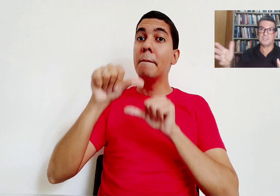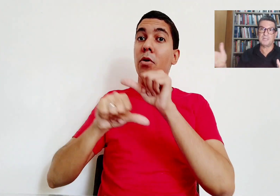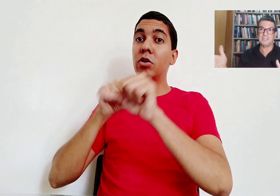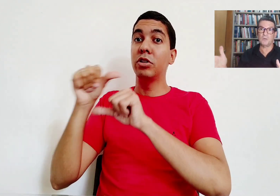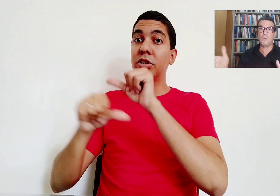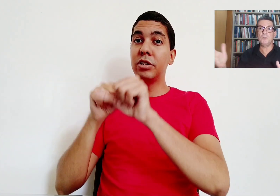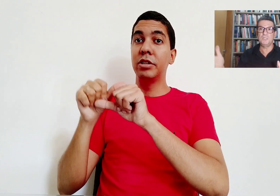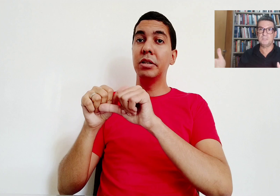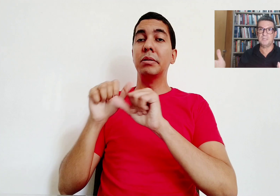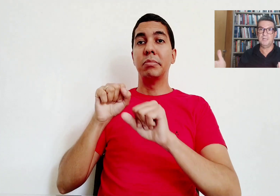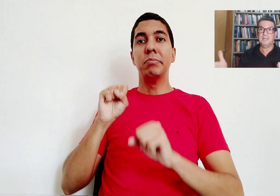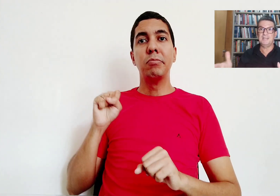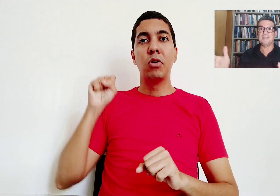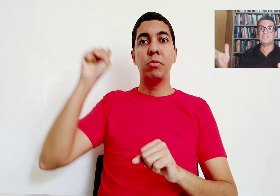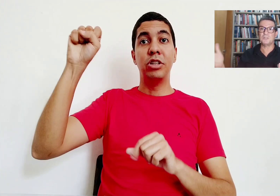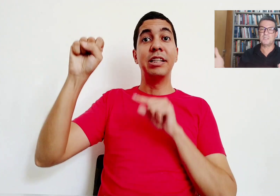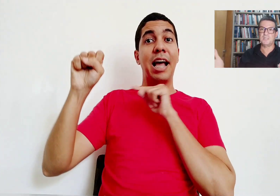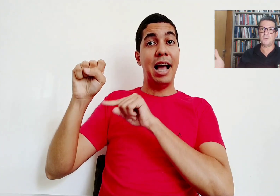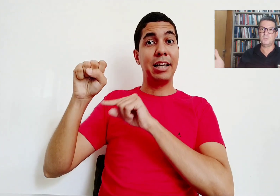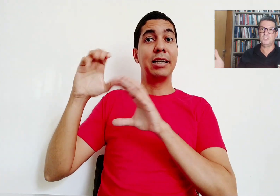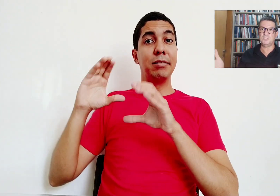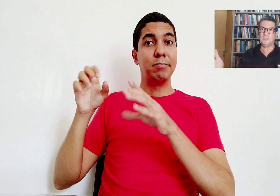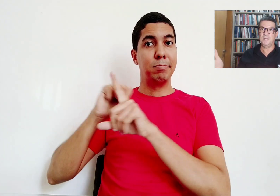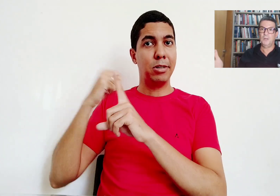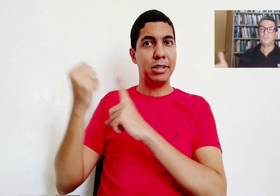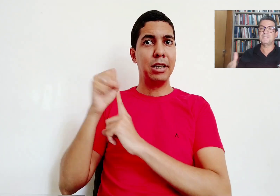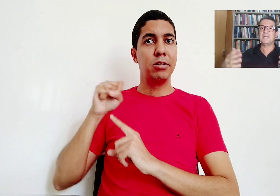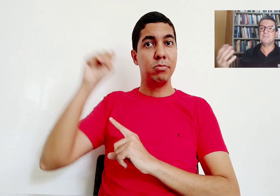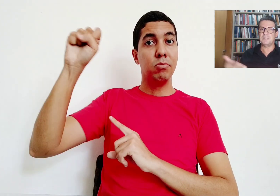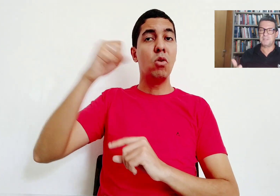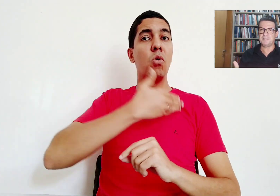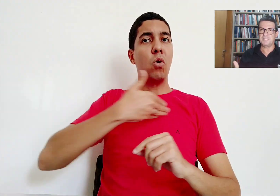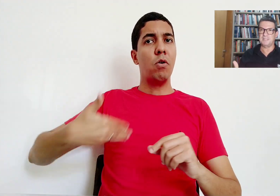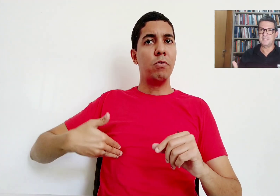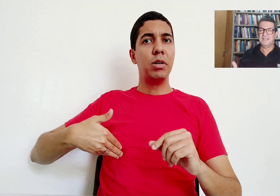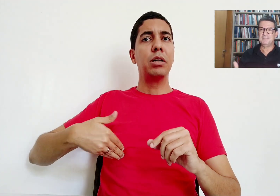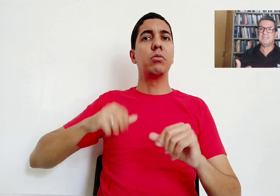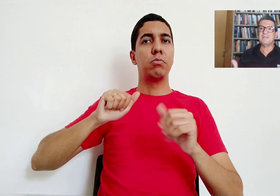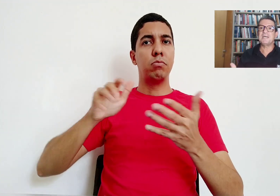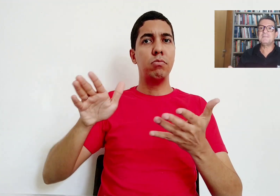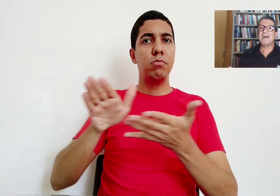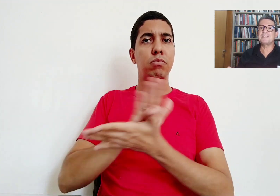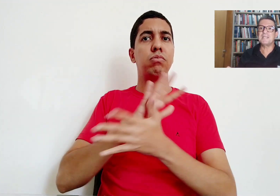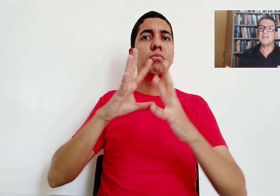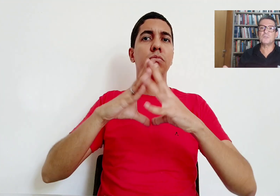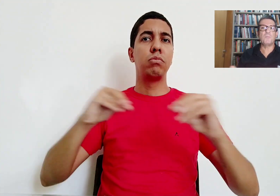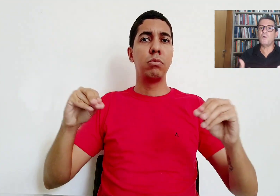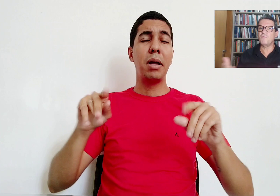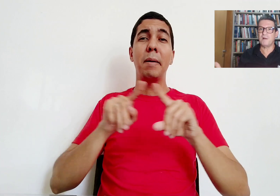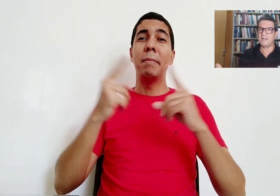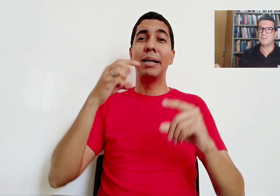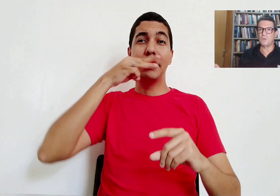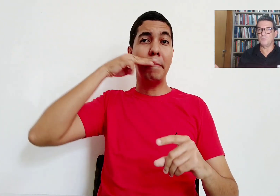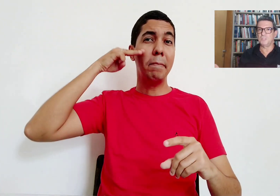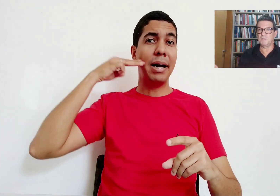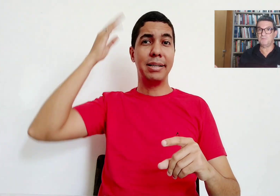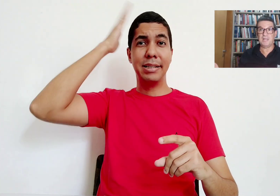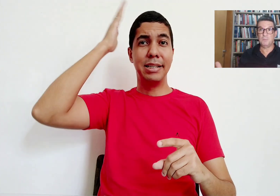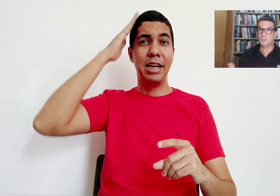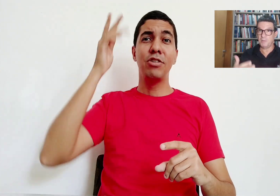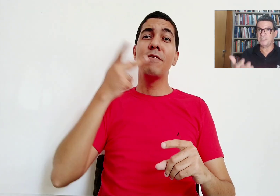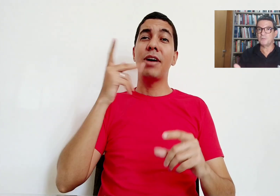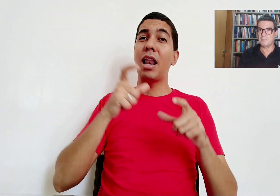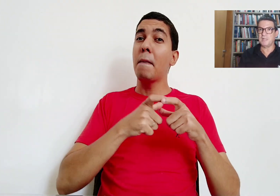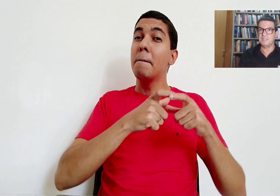a uma sociedade comunista, e nessa sociedade comunista o Estado desapareceria. Mas, na verdade, Marx e Engels pouco falaram de comunismo, eles